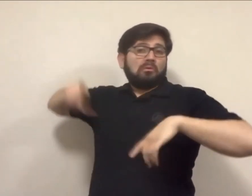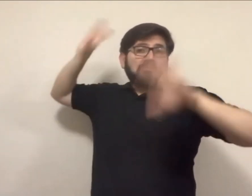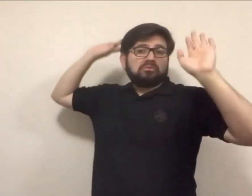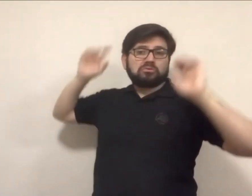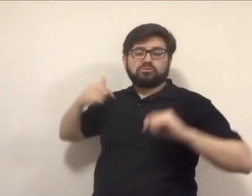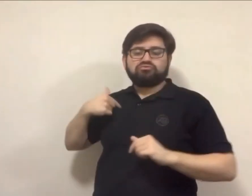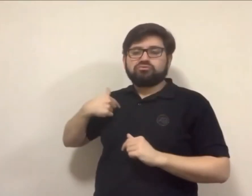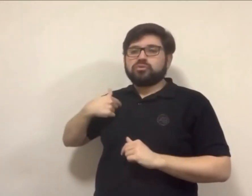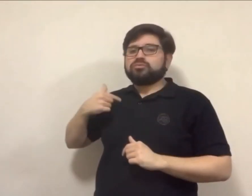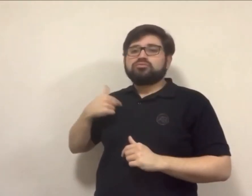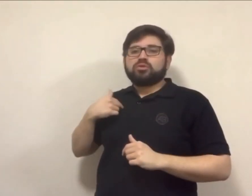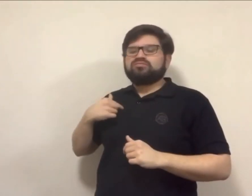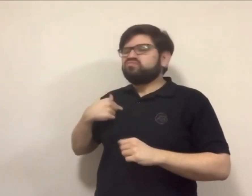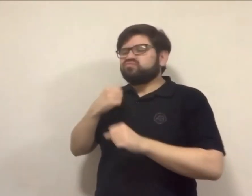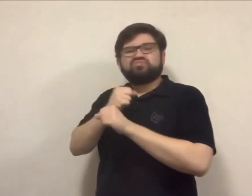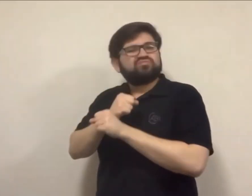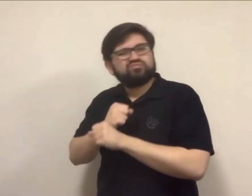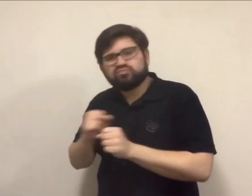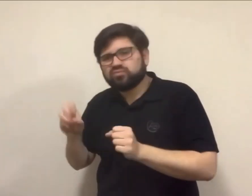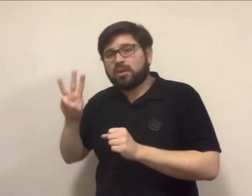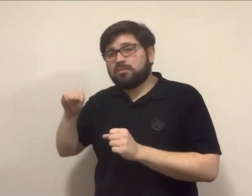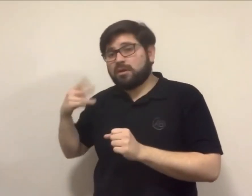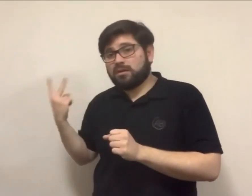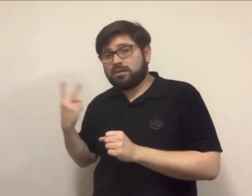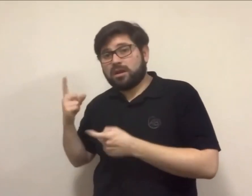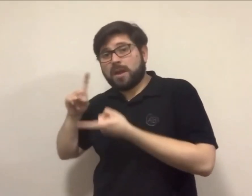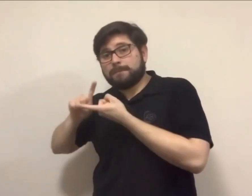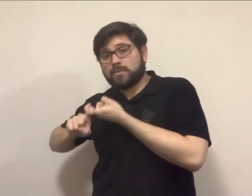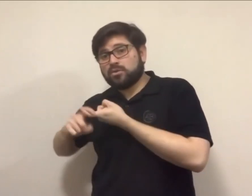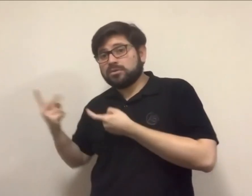Entonces, ellos buscan a otra familia